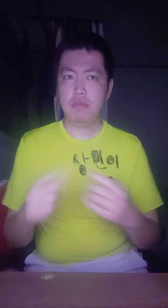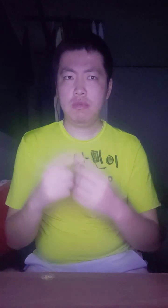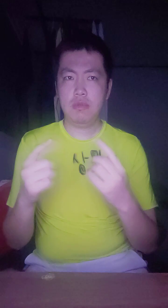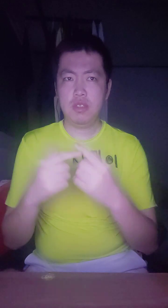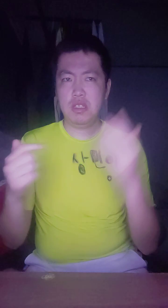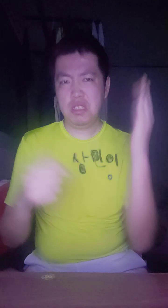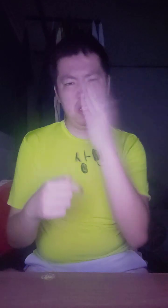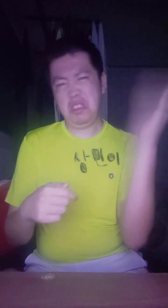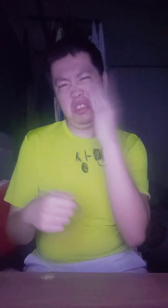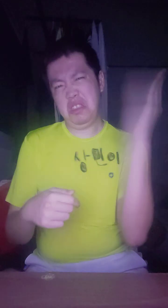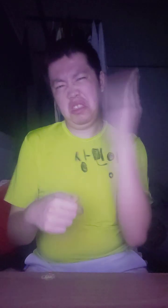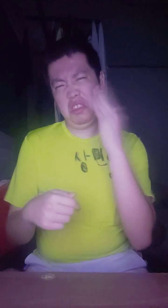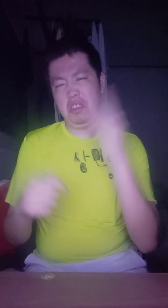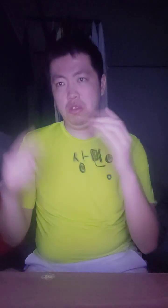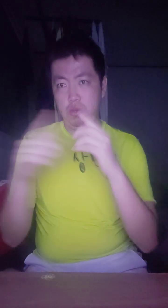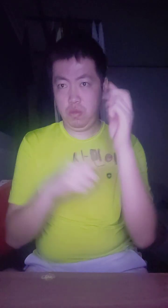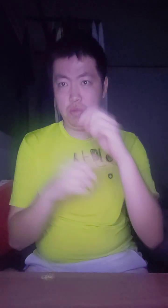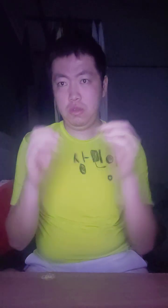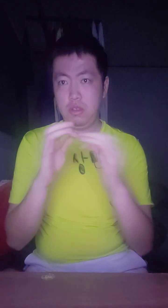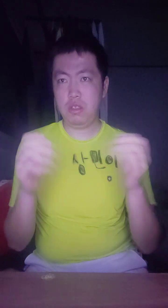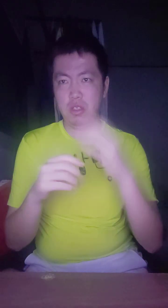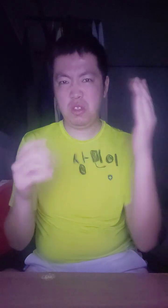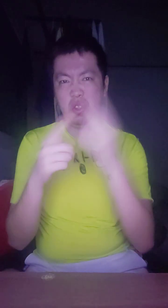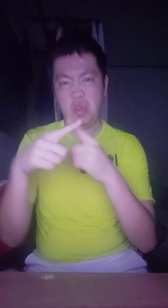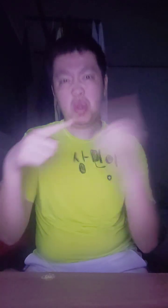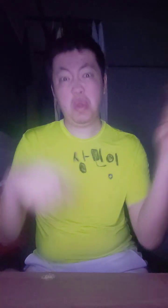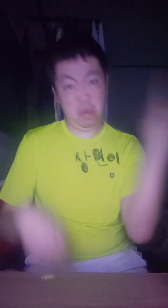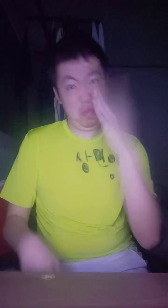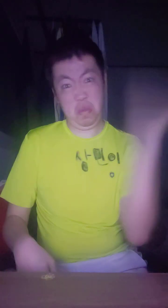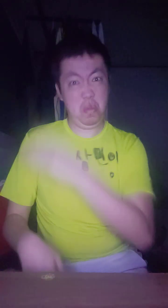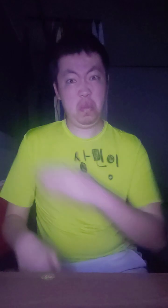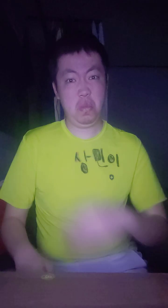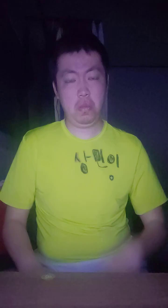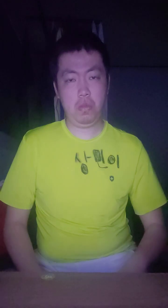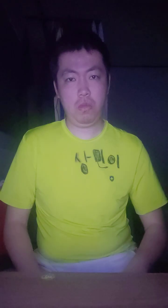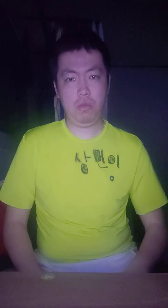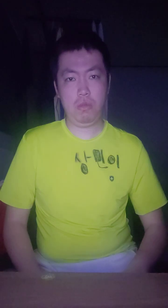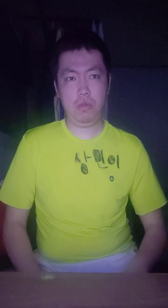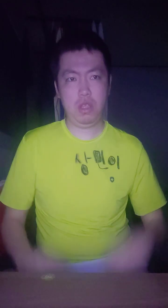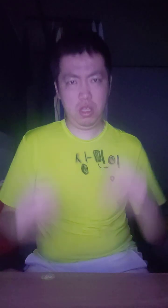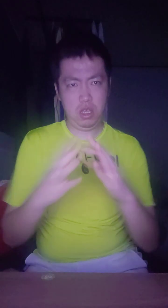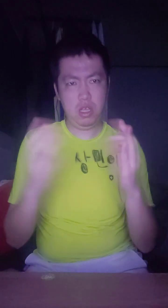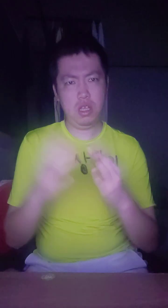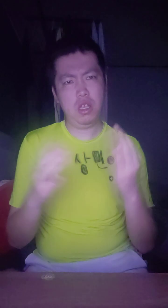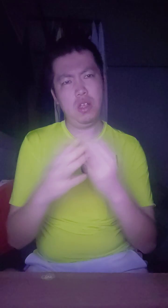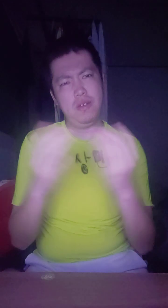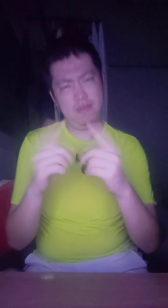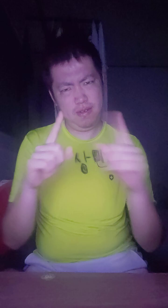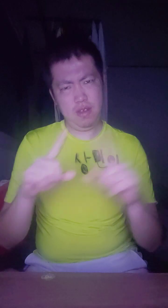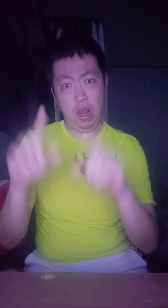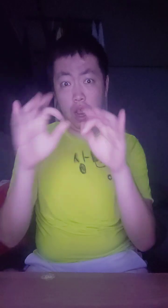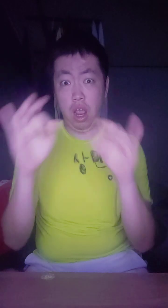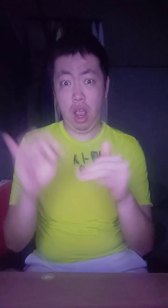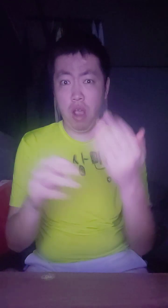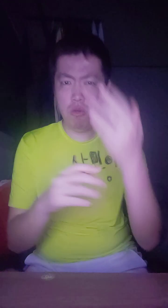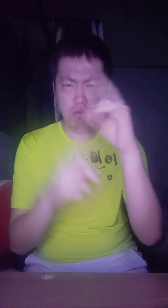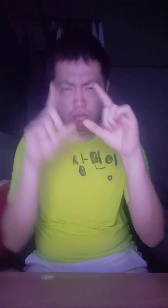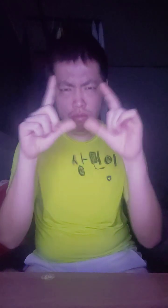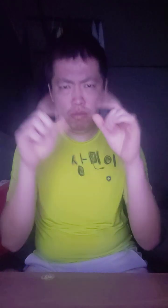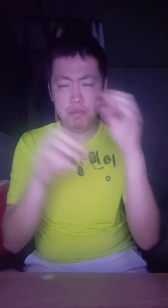맞는 장면을 촬영하고 더 때리라고 부추겼습니다. 폭행 장면은 현장에 있던 다른 학생이 촬영해 SNS